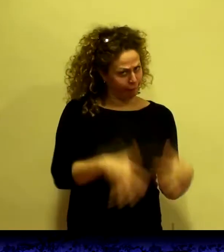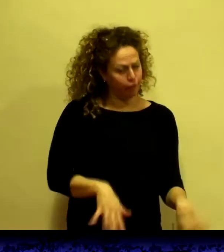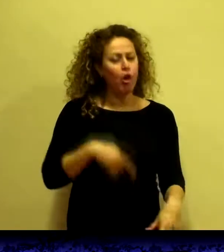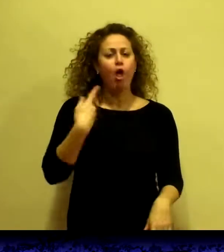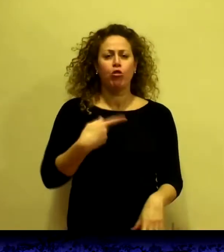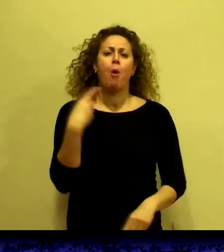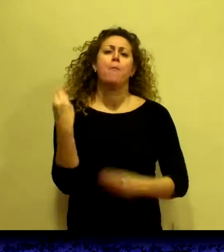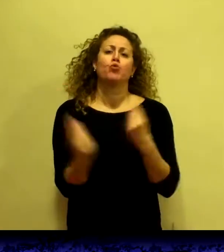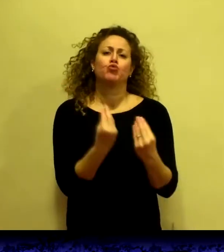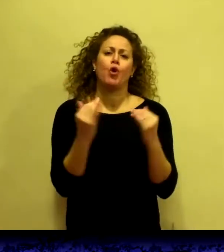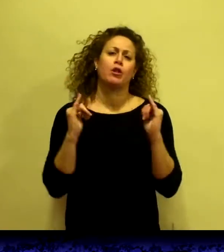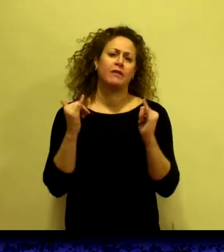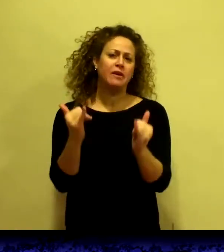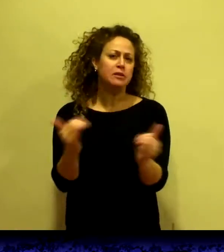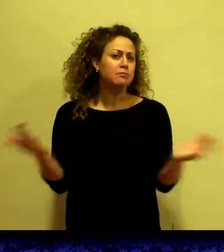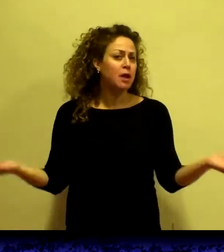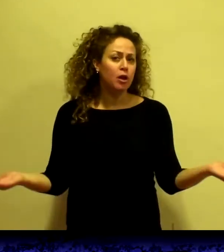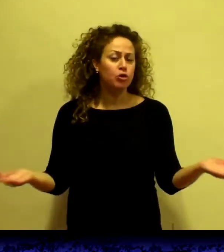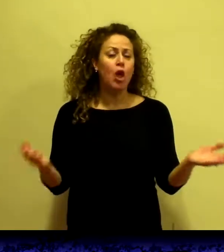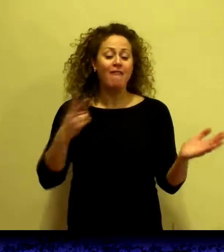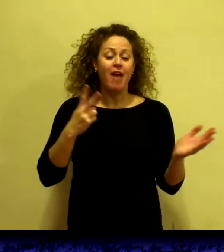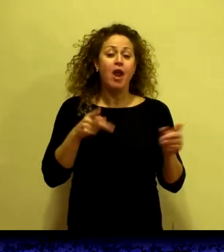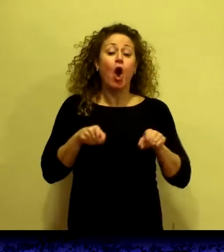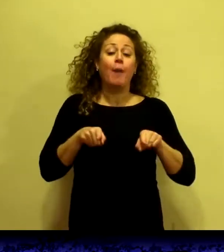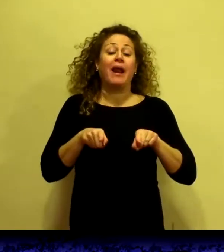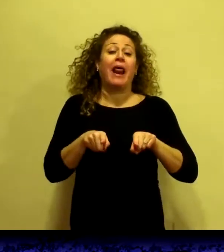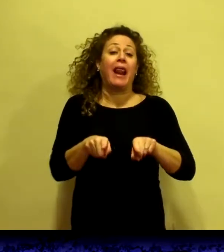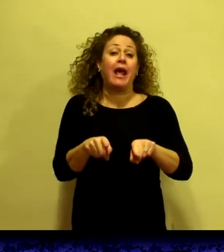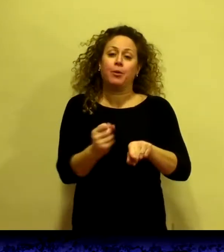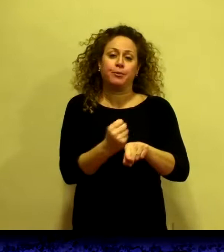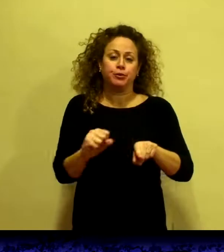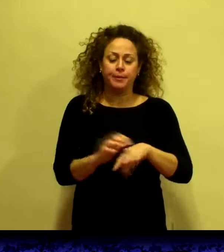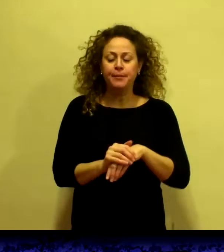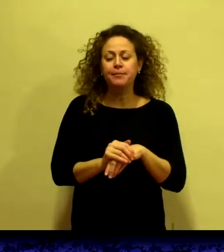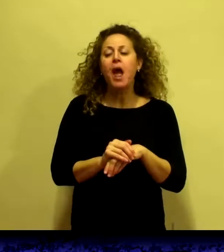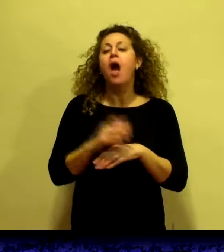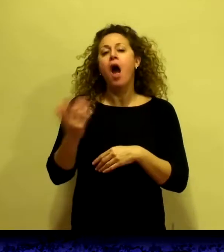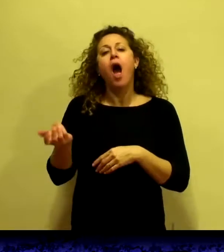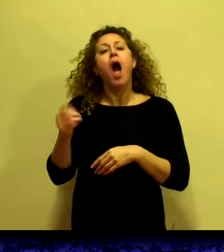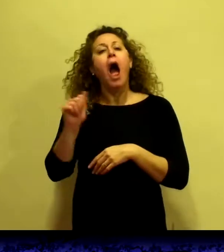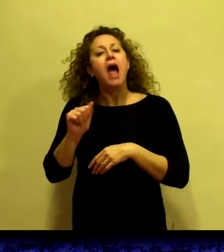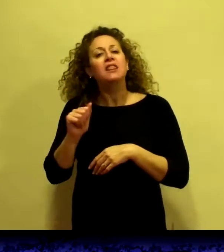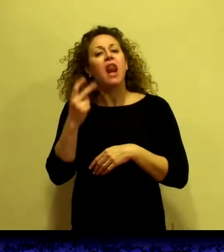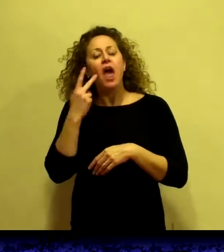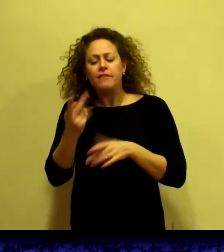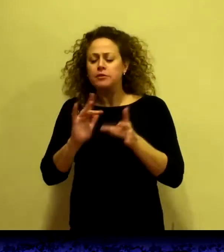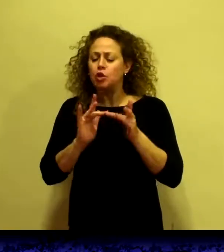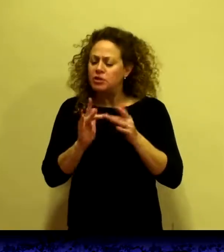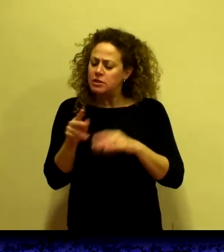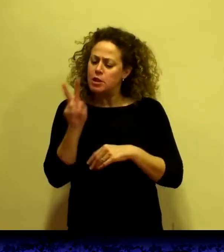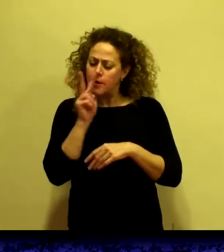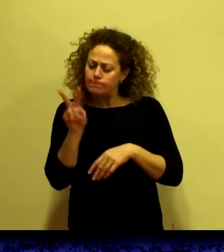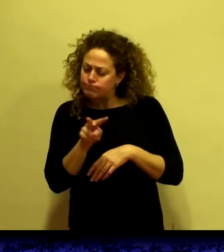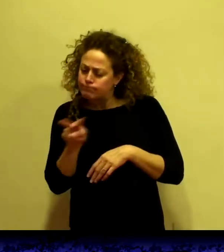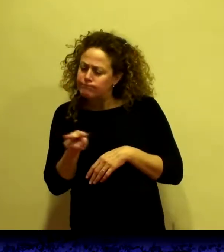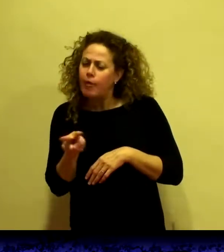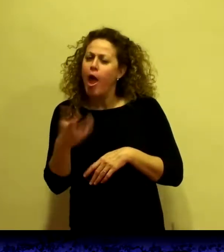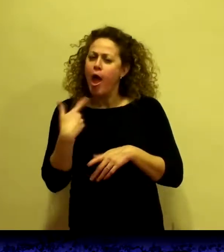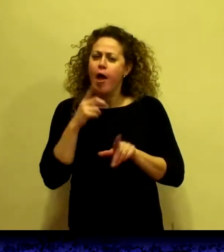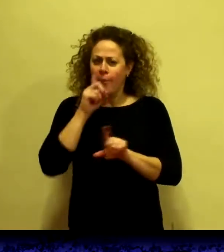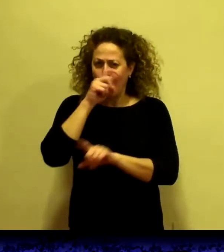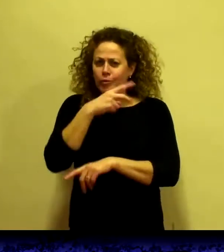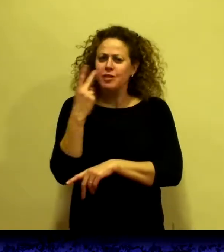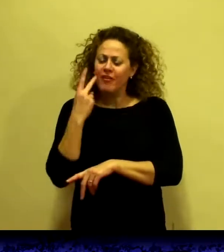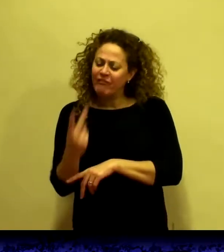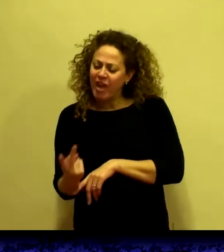sono. Certo, io nel mentre sto sbirciando il sito che... Ricordiamolo, è Gilda